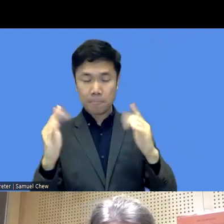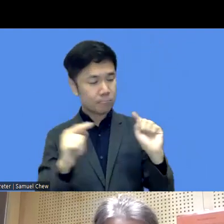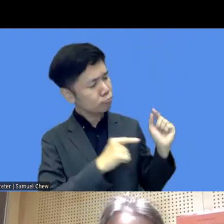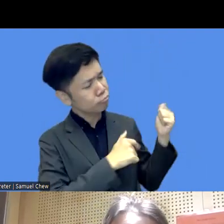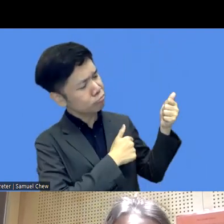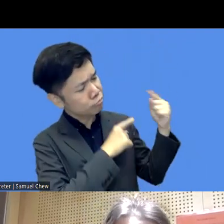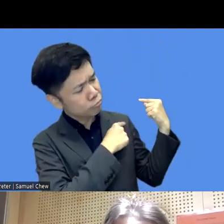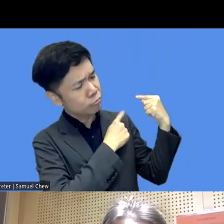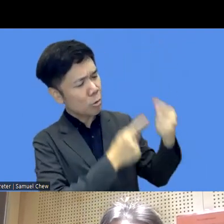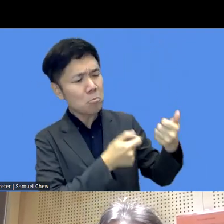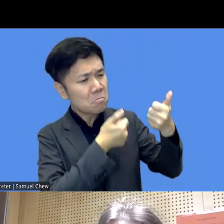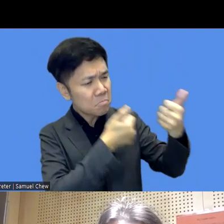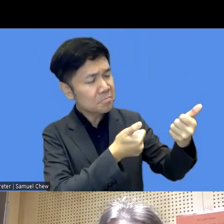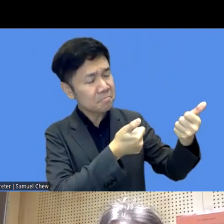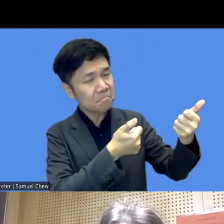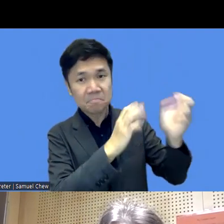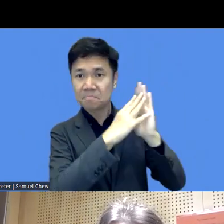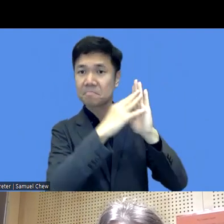también buenas nuevas prácticas